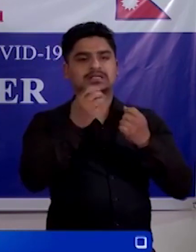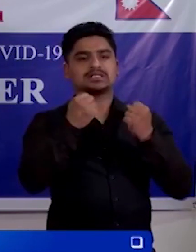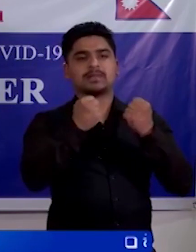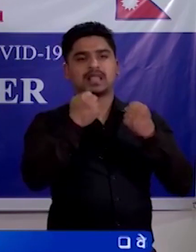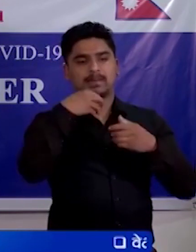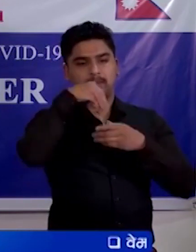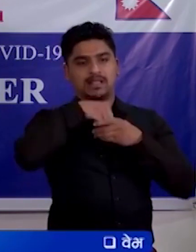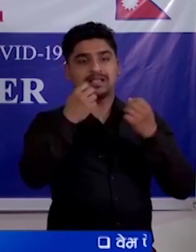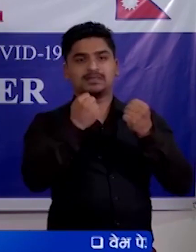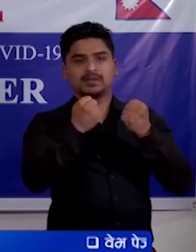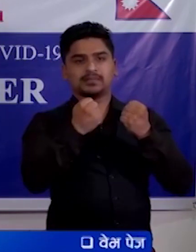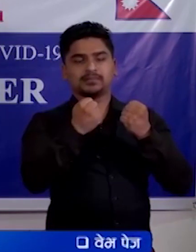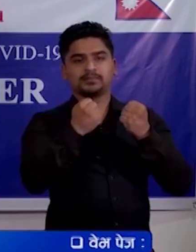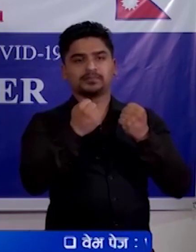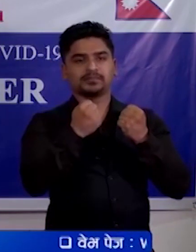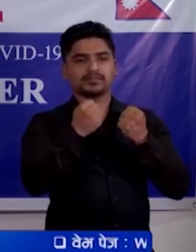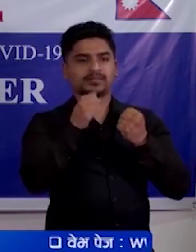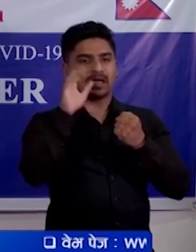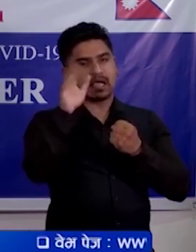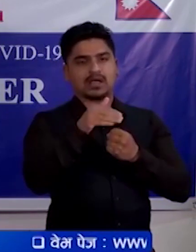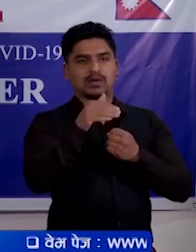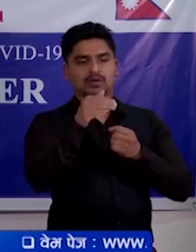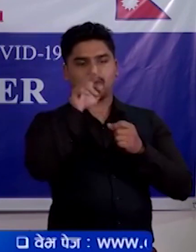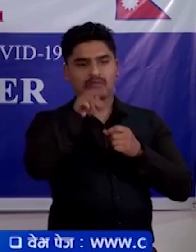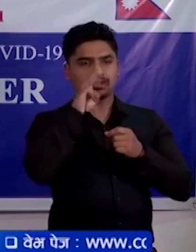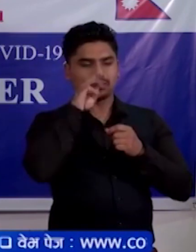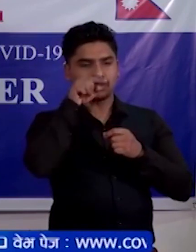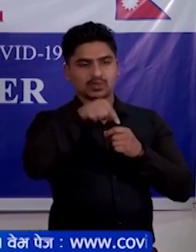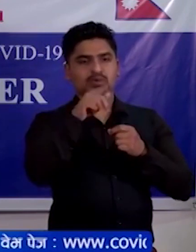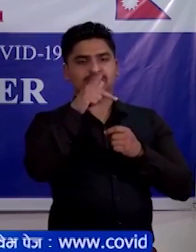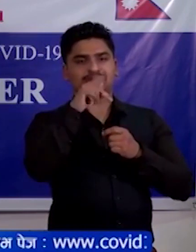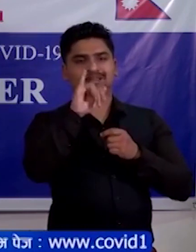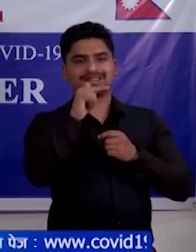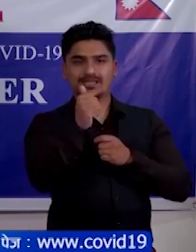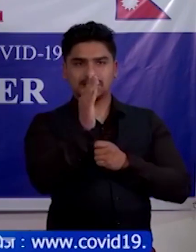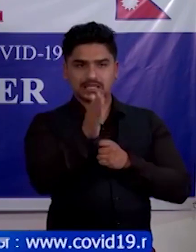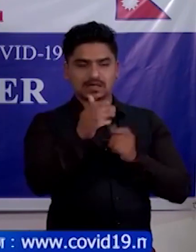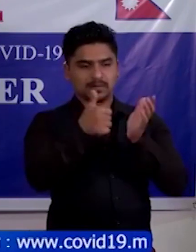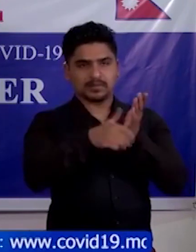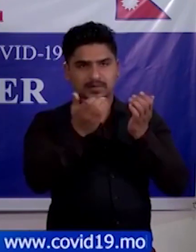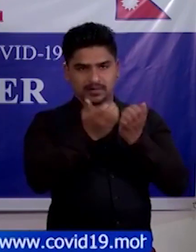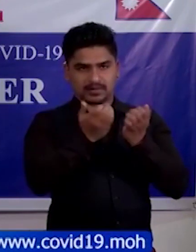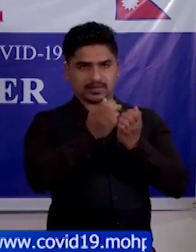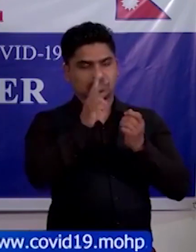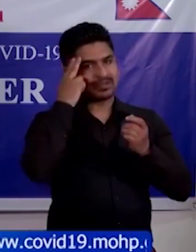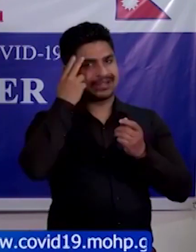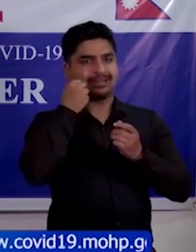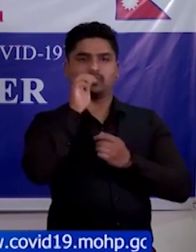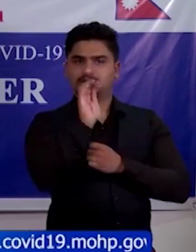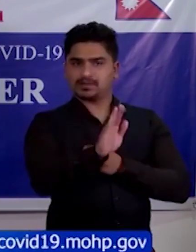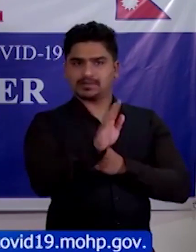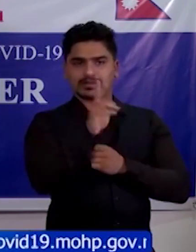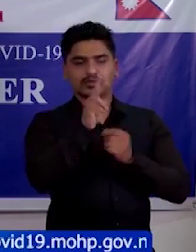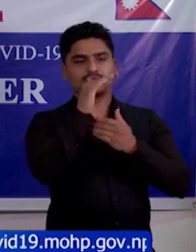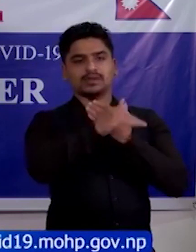प्रतिरोधात्मक रोगको प्रतिरोधात्मक शक्ति आइसकेको अवस्थामा यो किटले परीक्षण गर्दा त्यो पत्ता लगाउन सकिन्छ। त्यो